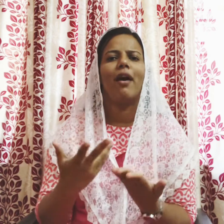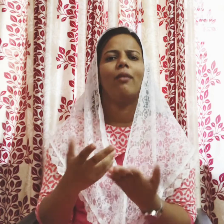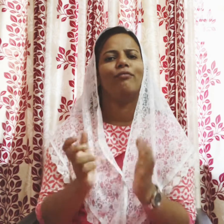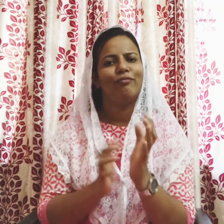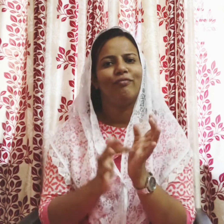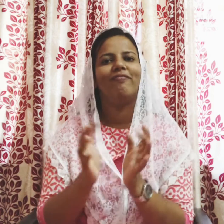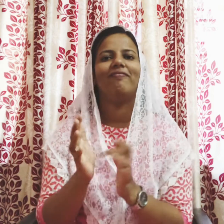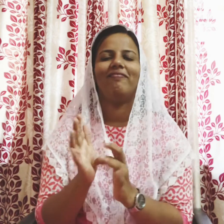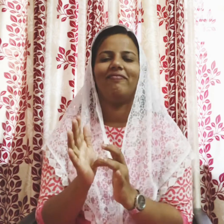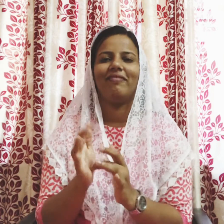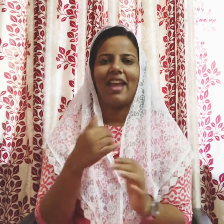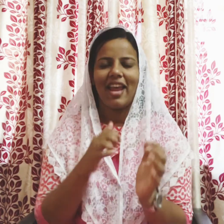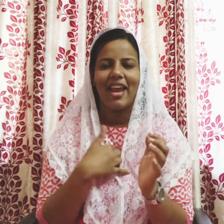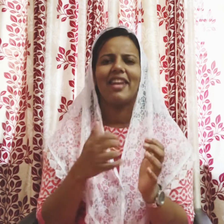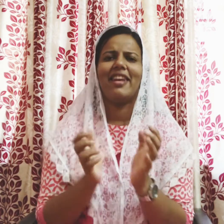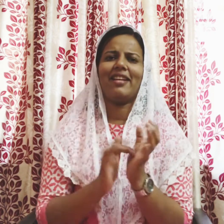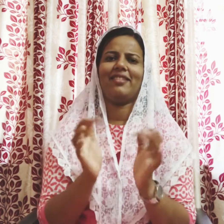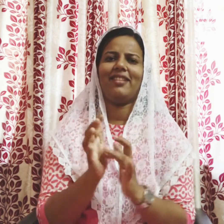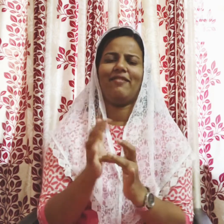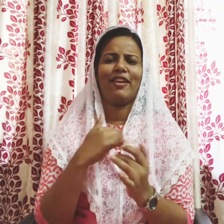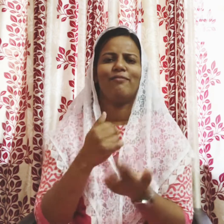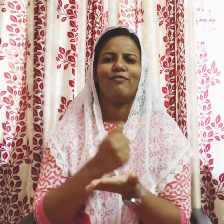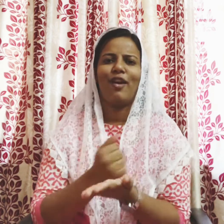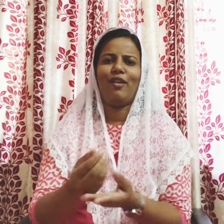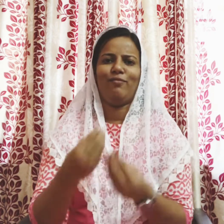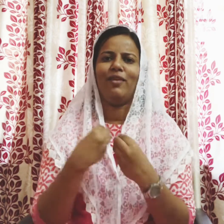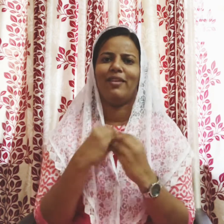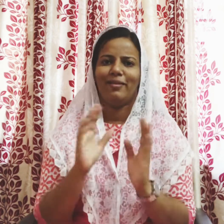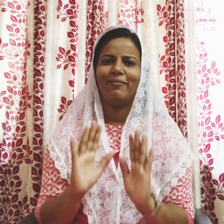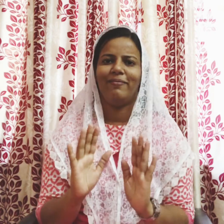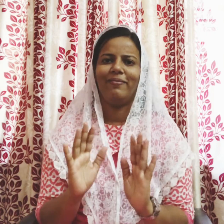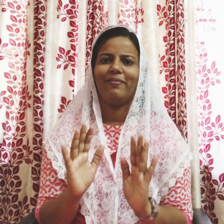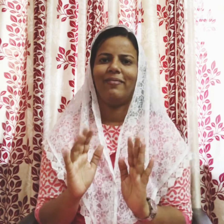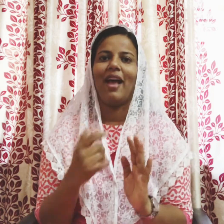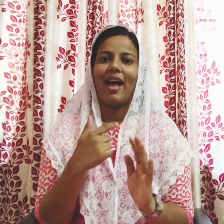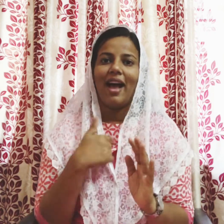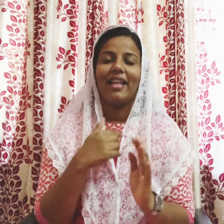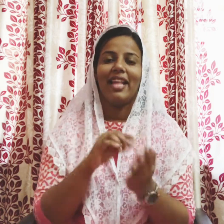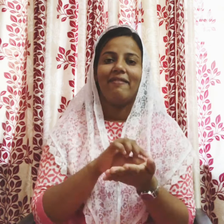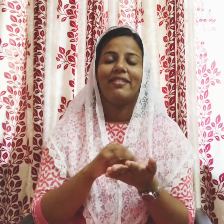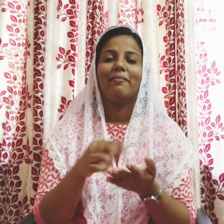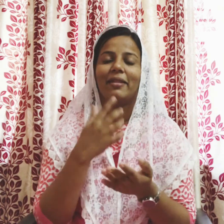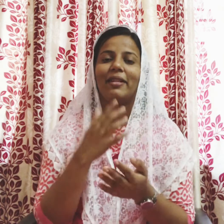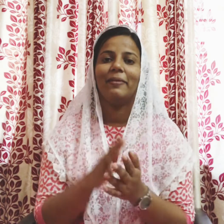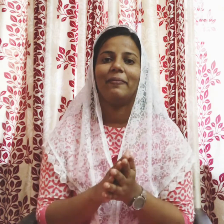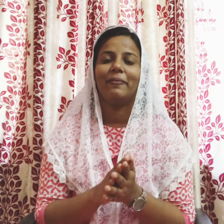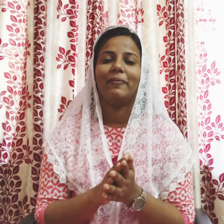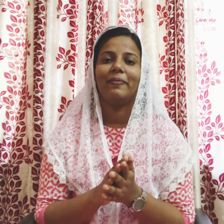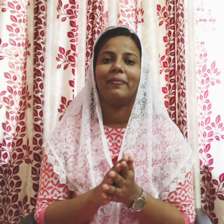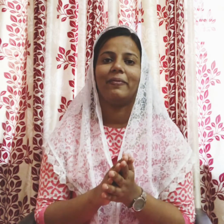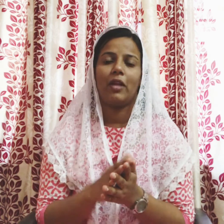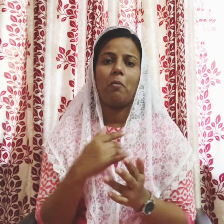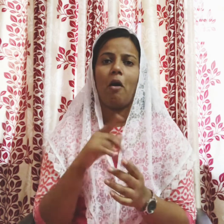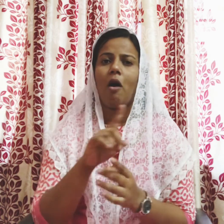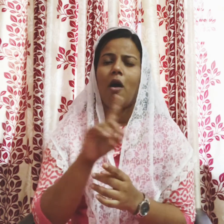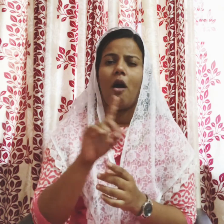എൻ്റെ കർത്താവാണ്, അവൻ എൻ്റെ കർത്താവാണ്, എൻ്റെ കർത്താവാണ് എനിക്ക് സഹായം തരുന്നത്. അവൻ അതാണ് പറയുന്നത്. അവരെ ആരെങ്കിലും നമ്മളിപ്പം